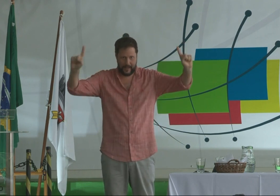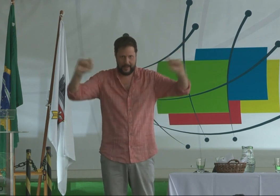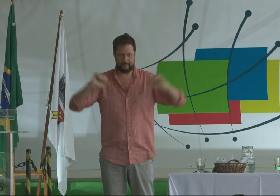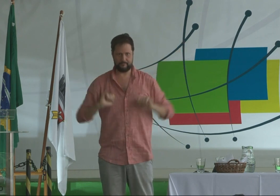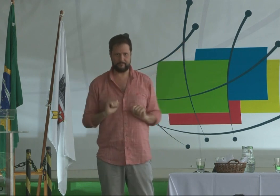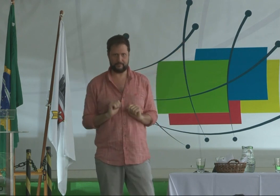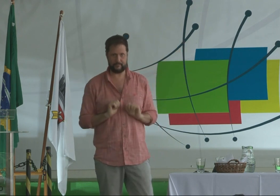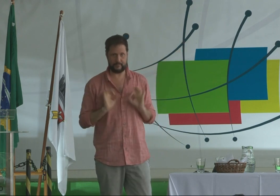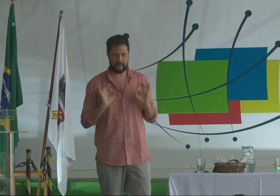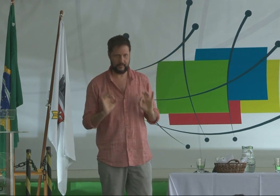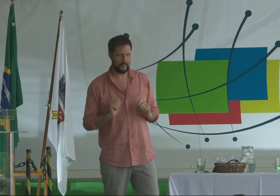A minha ideia é a seguinte.